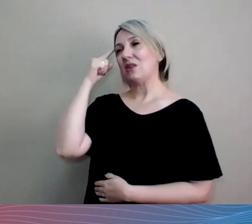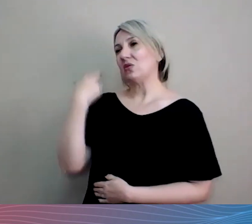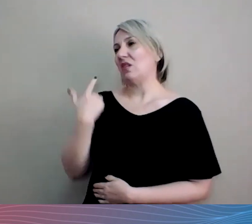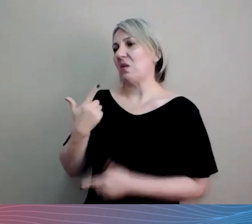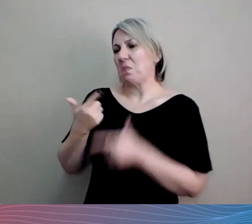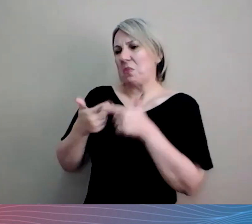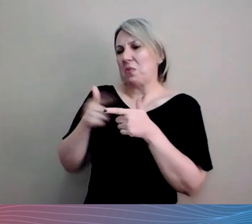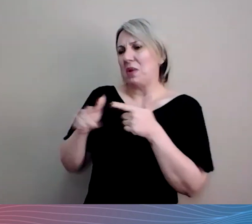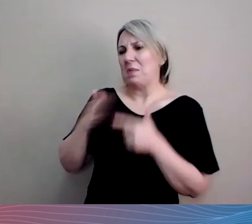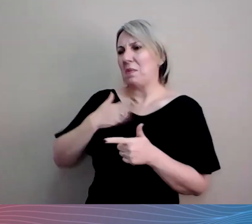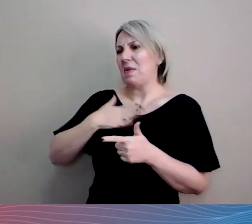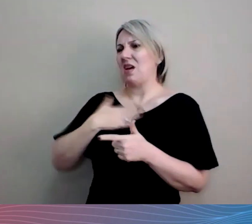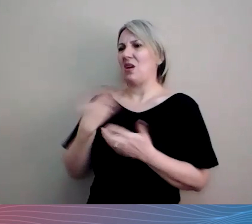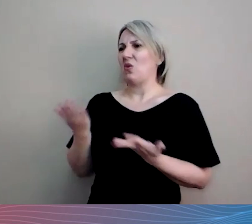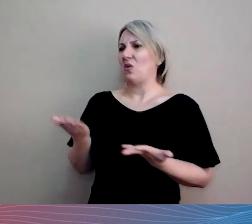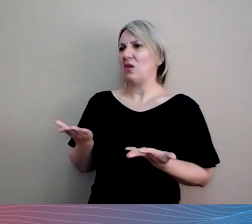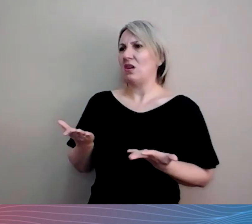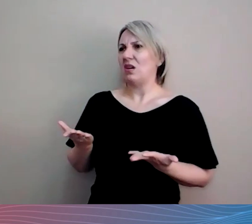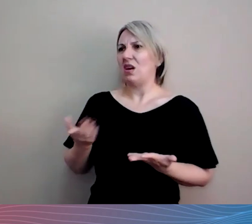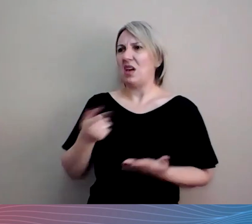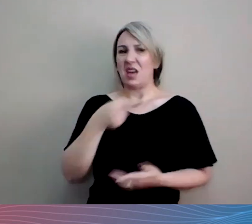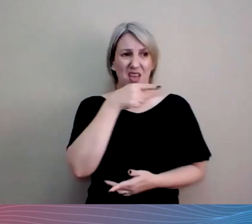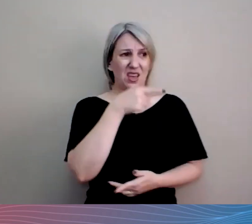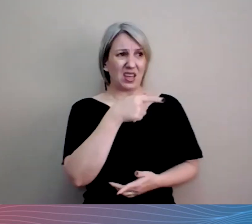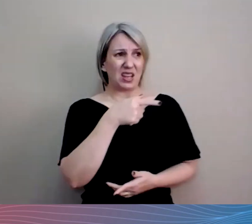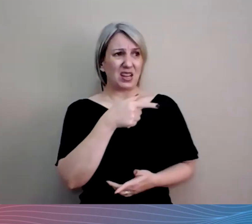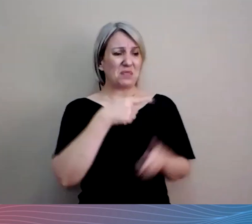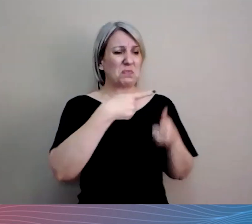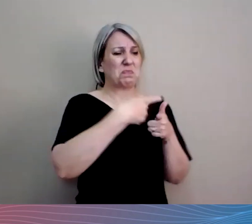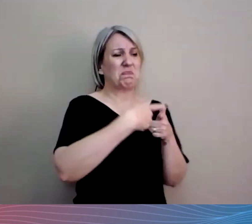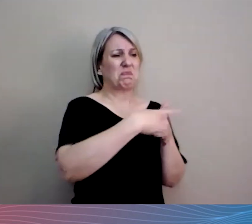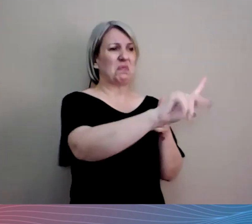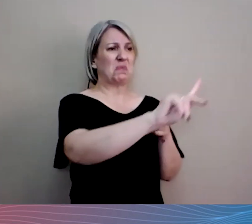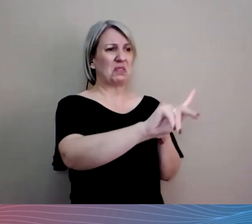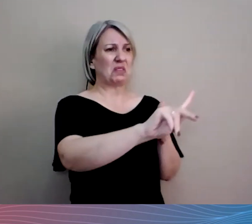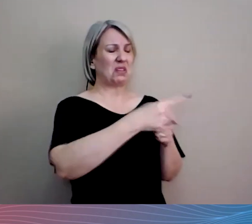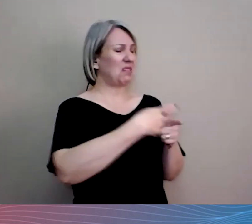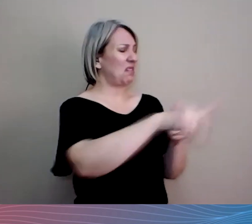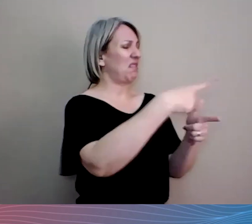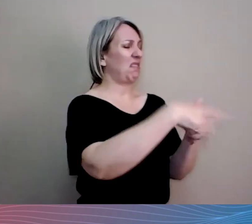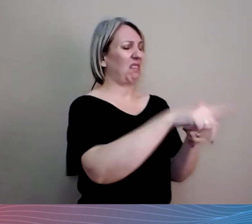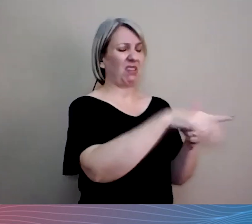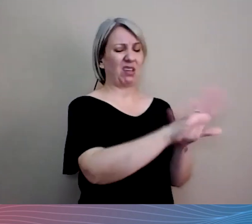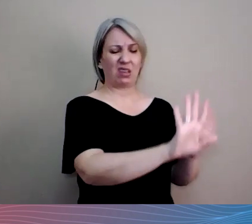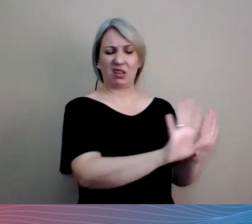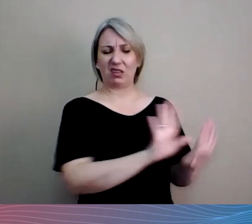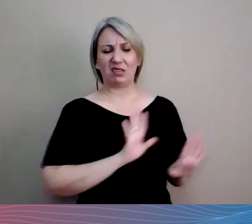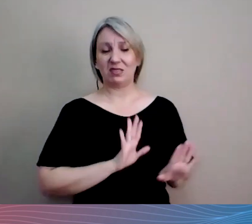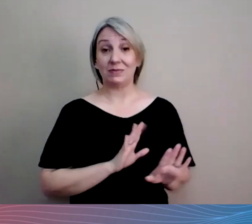problema dele, ele que se vire, né? Eu tenho me virado, ele que tem que se vire. Não, no corpo de Cristo, a gente